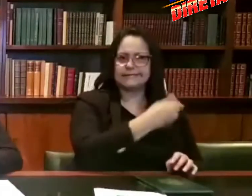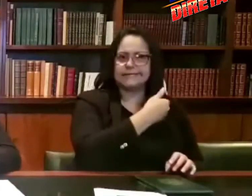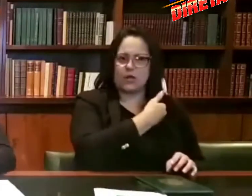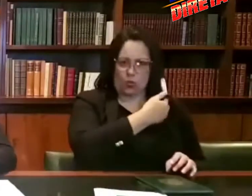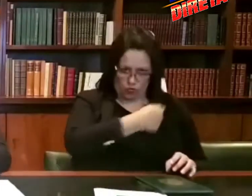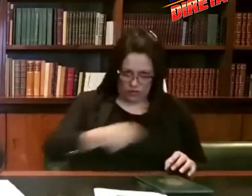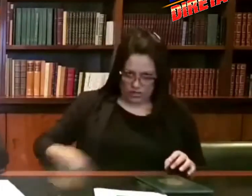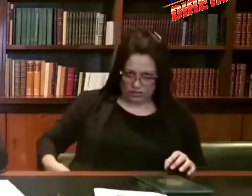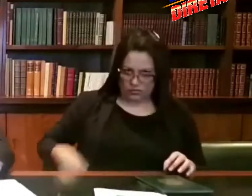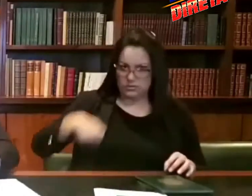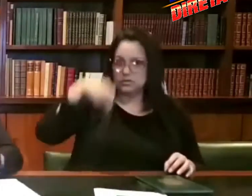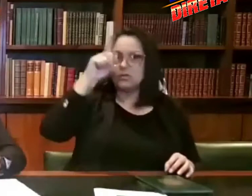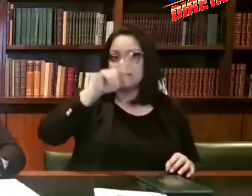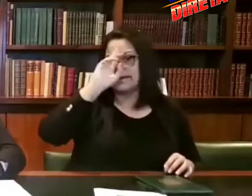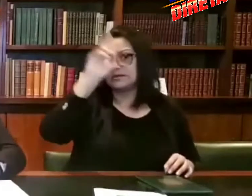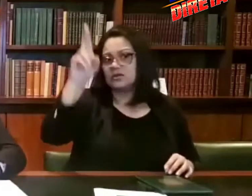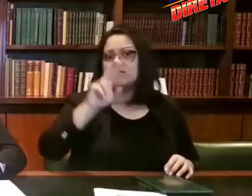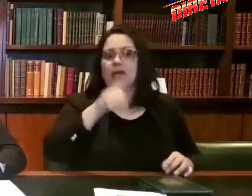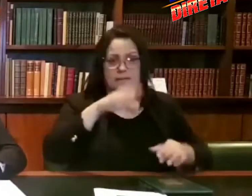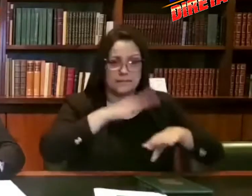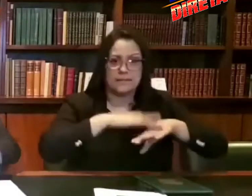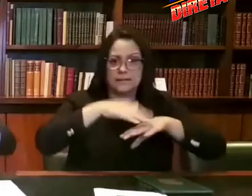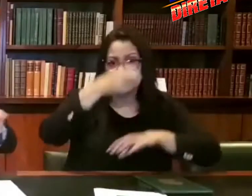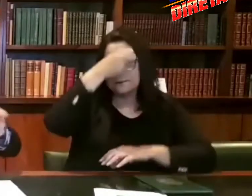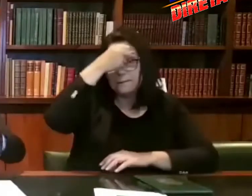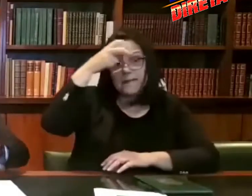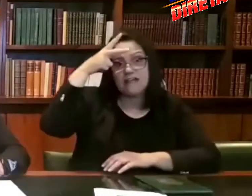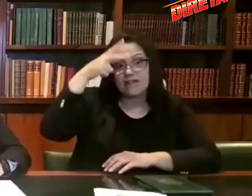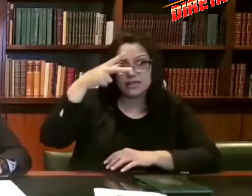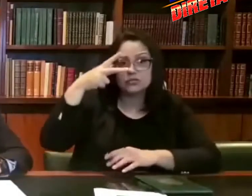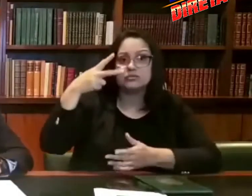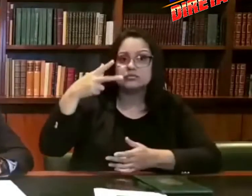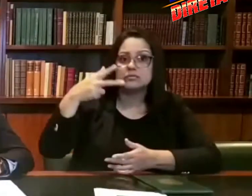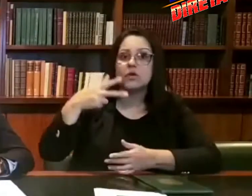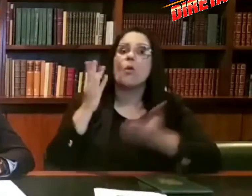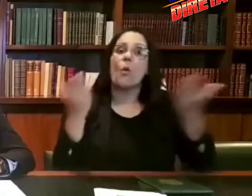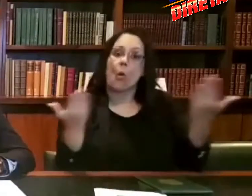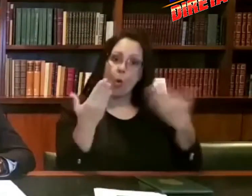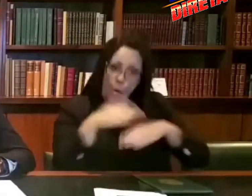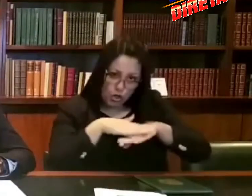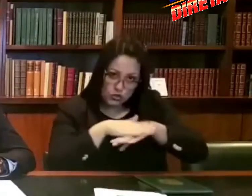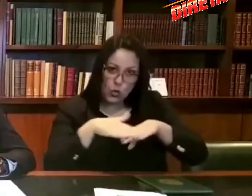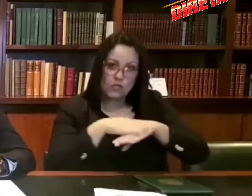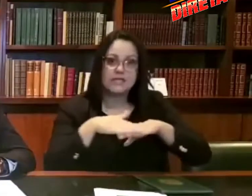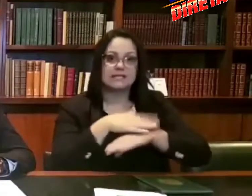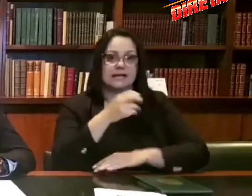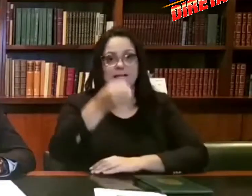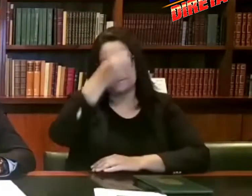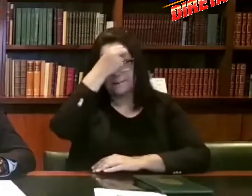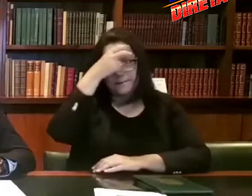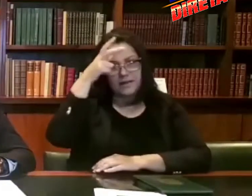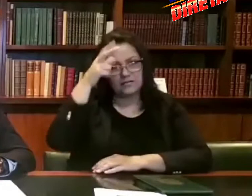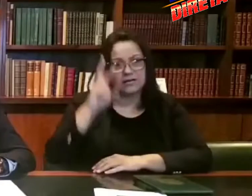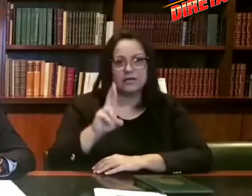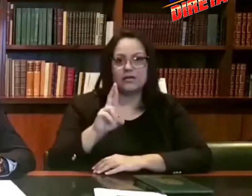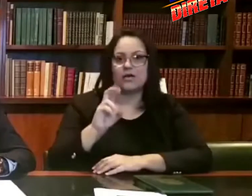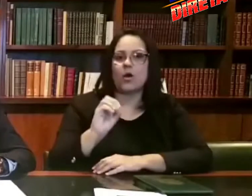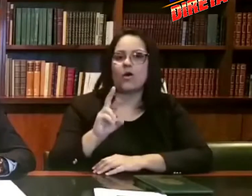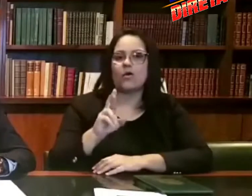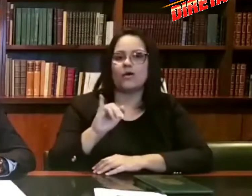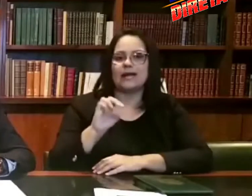só, é o prefeito. Como hoje eu conversei com o prefeito de Roraima, qual é? Não sei